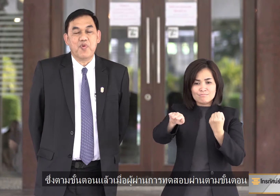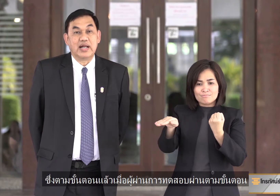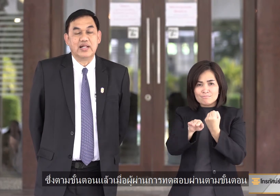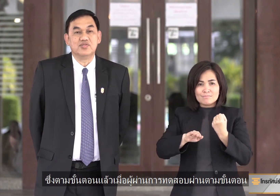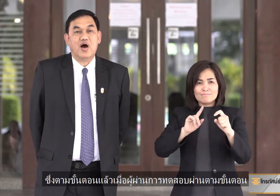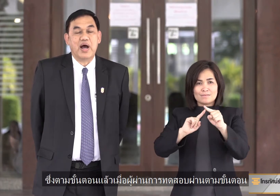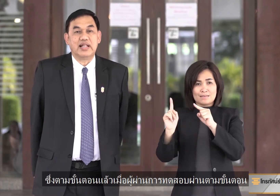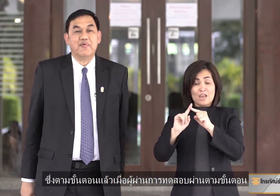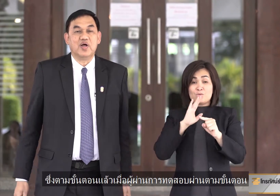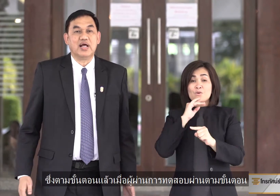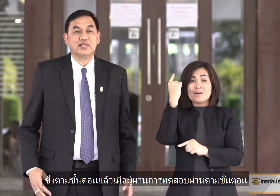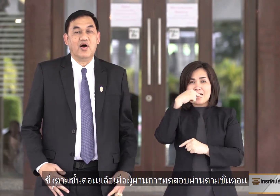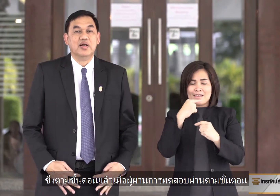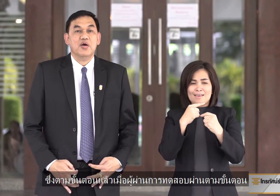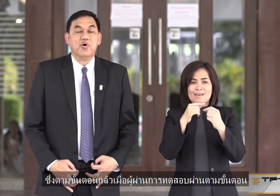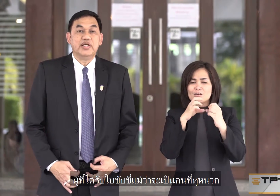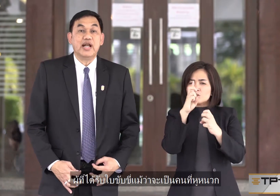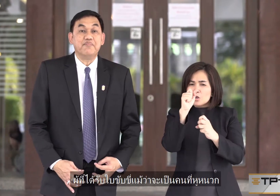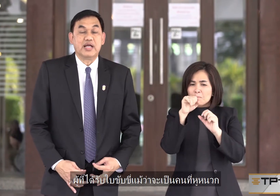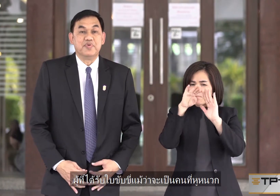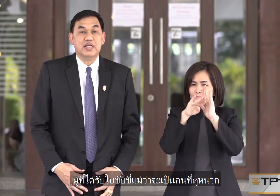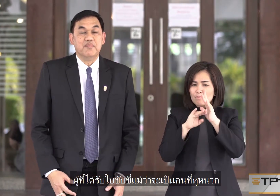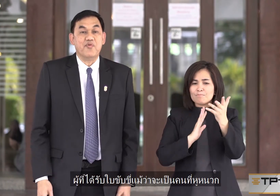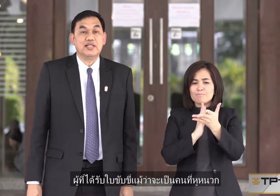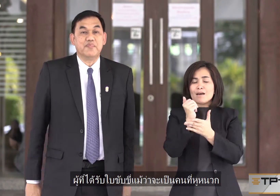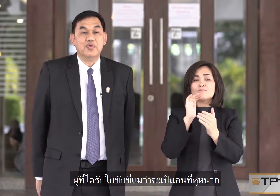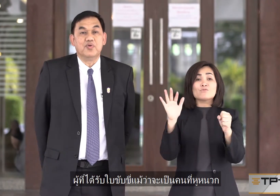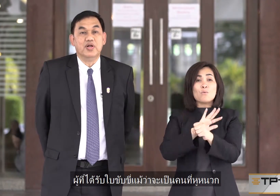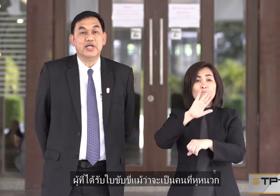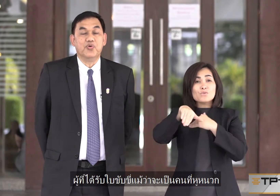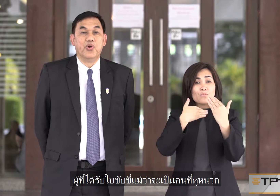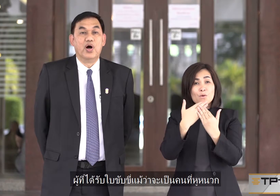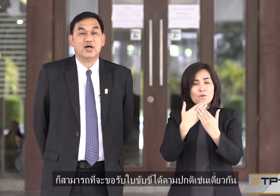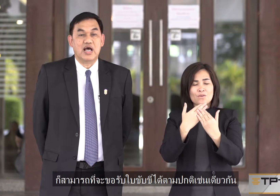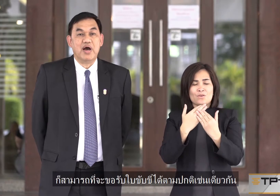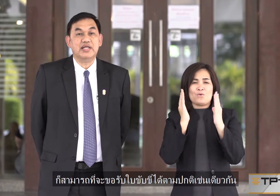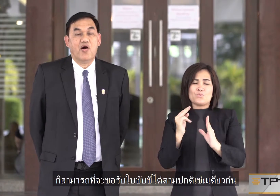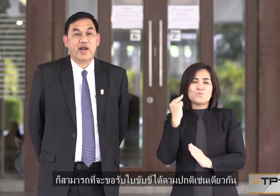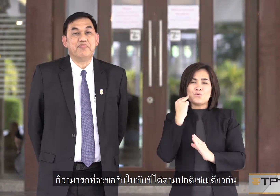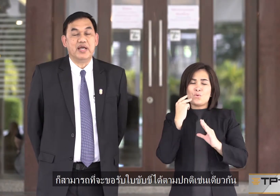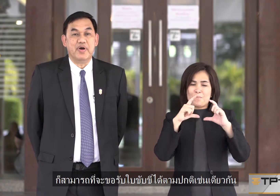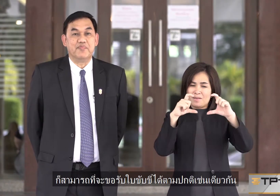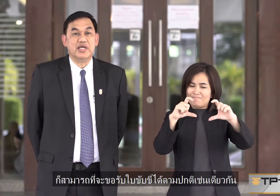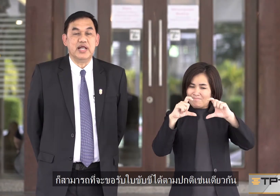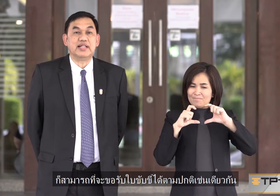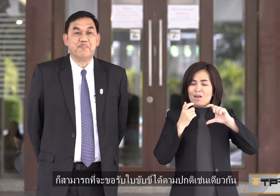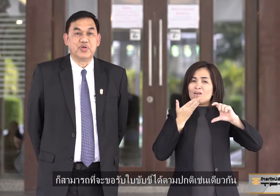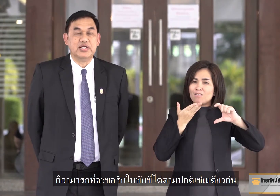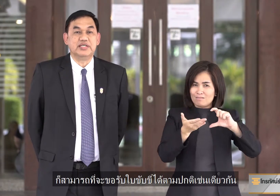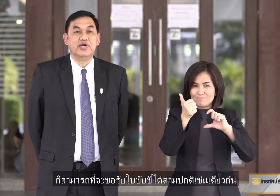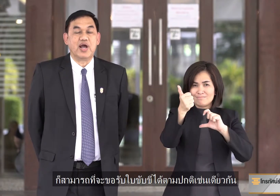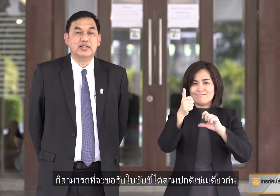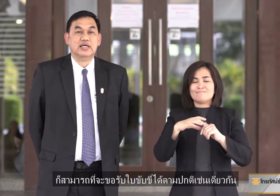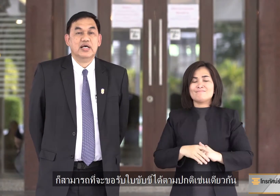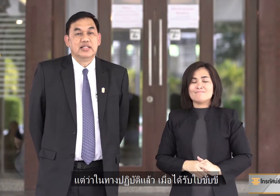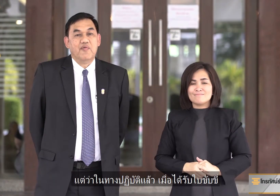แล้วเมื่อผู้ผ่านการทดสอบผ่านตามขั้นตอนผู้ที่ได้รับใบขับขี่แม้ว่าจะเป็นคนที่หูหนวกก็สามารถที่จะขอรับใบขับขี่ได้ตามปกติ